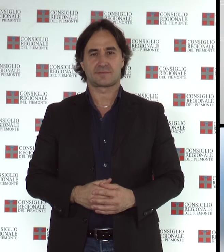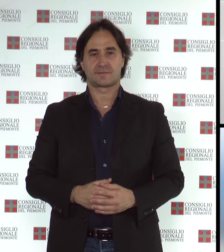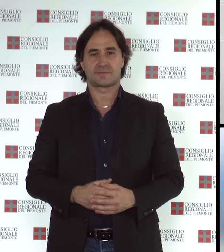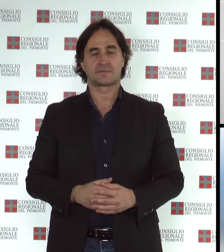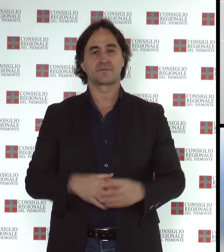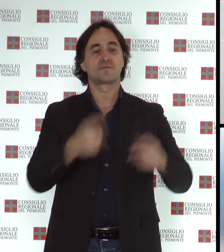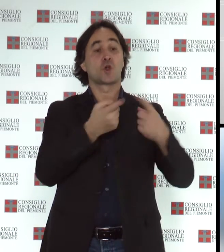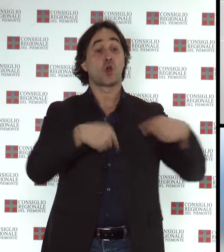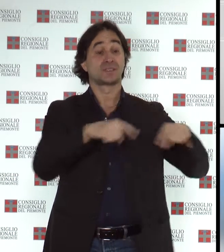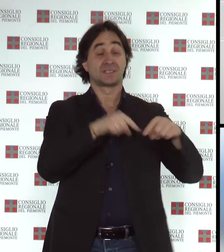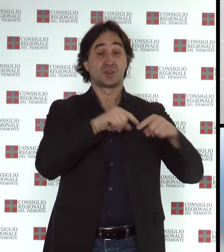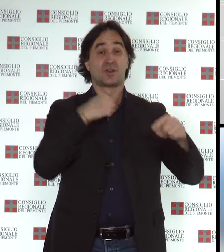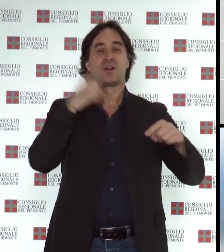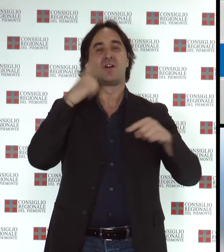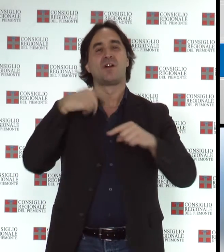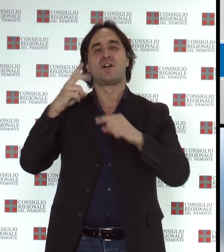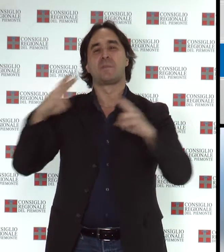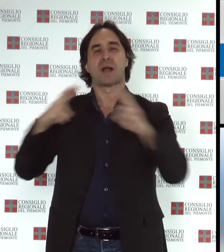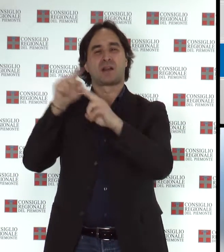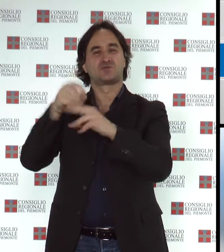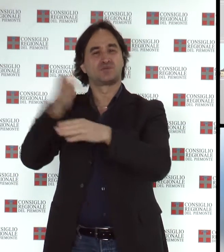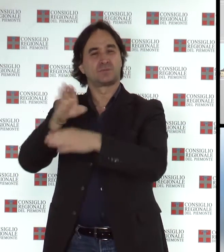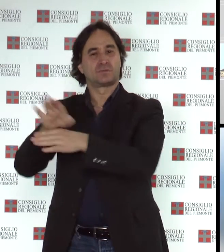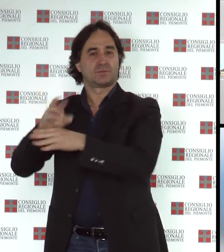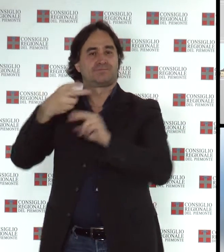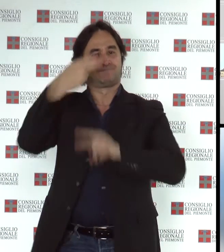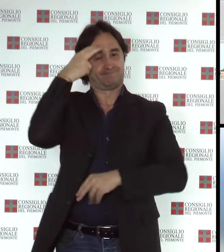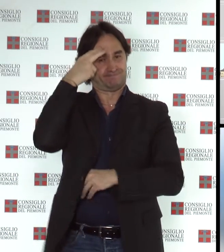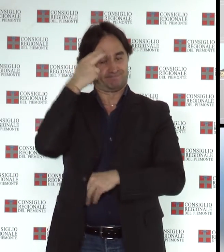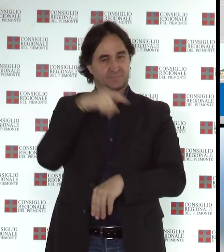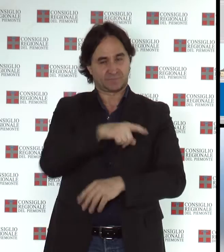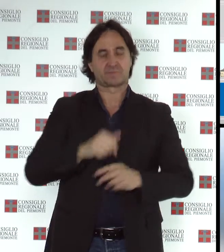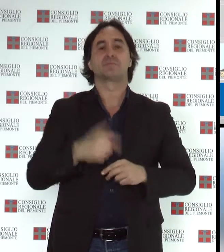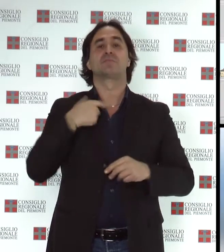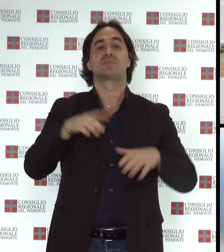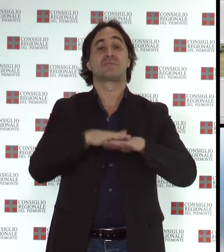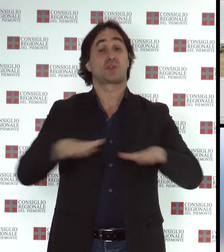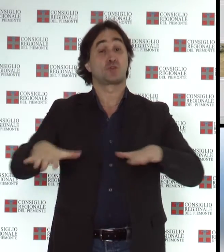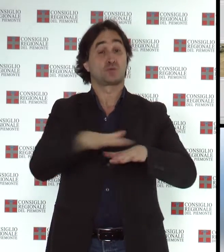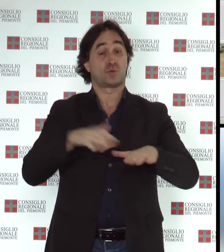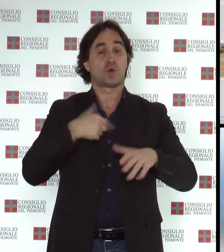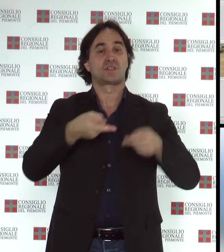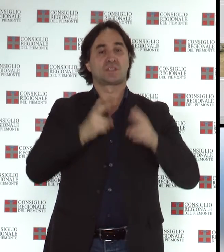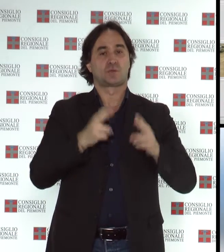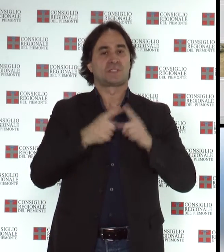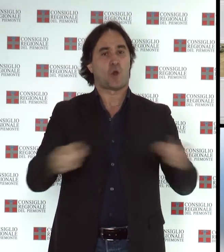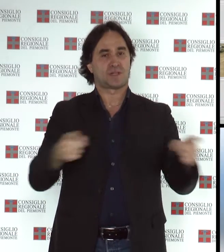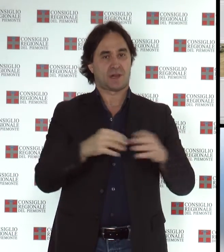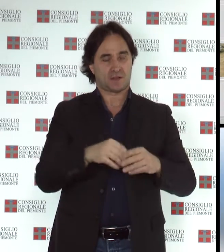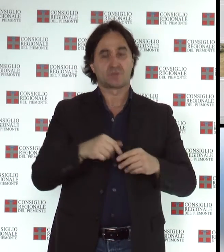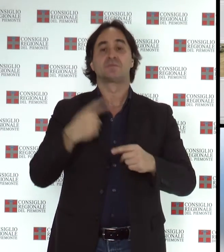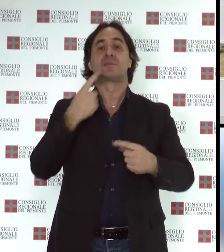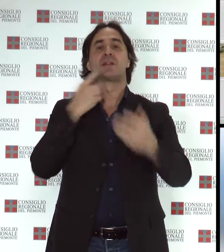Il Consiglio ricorda le vittime di Parigi. Consumo del suolo, seduta straordinaria. Dibattito sul